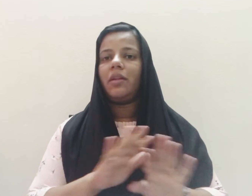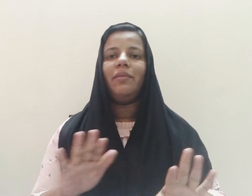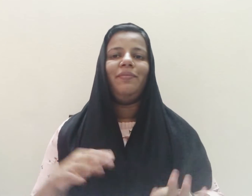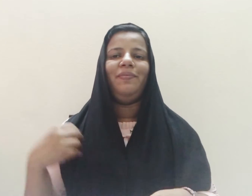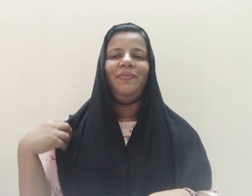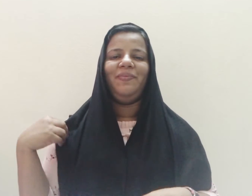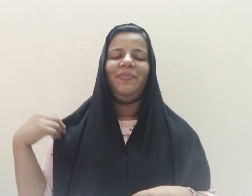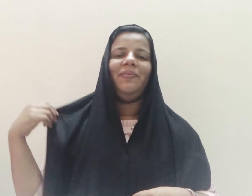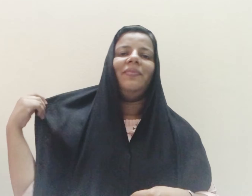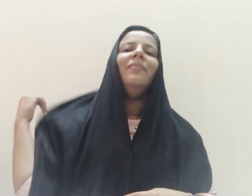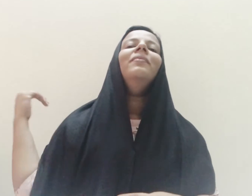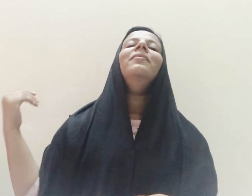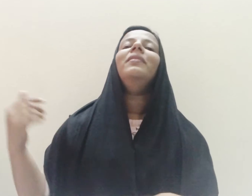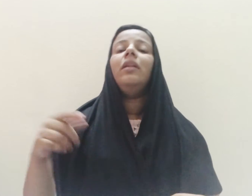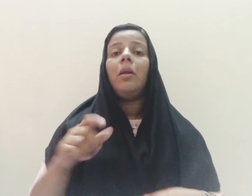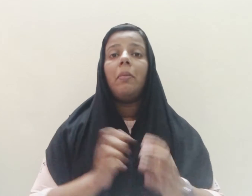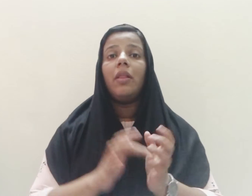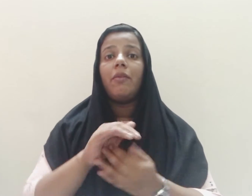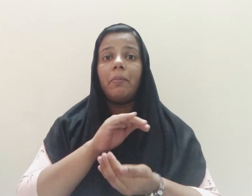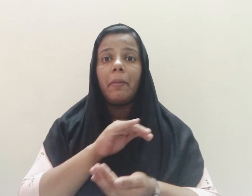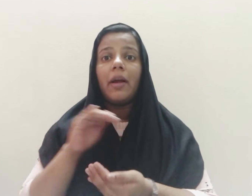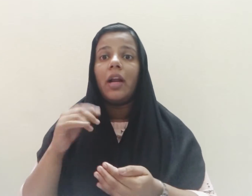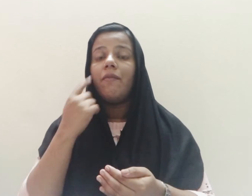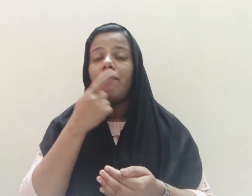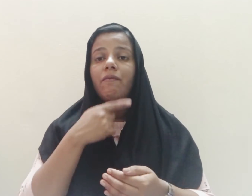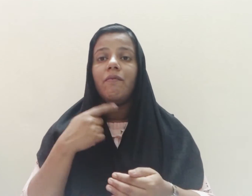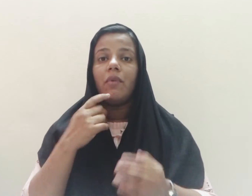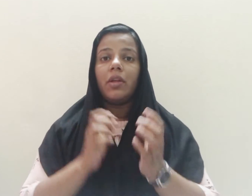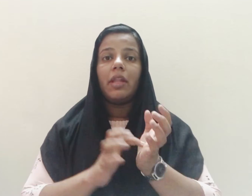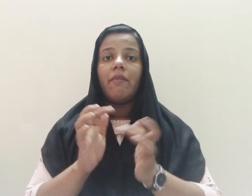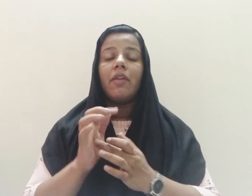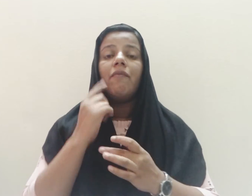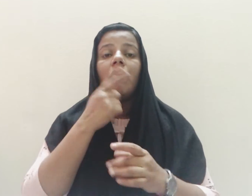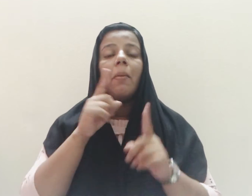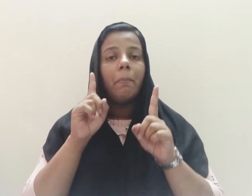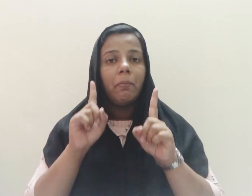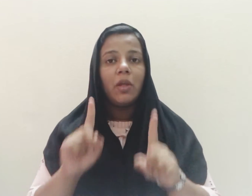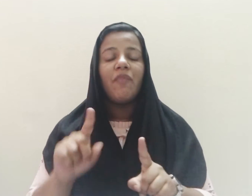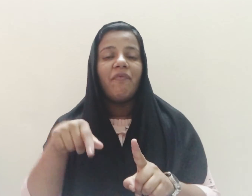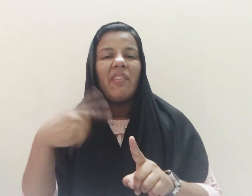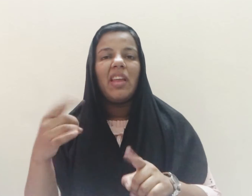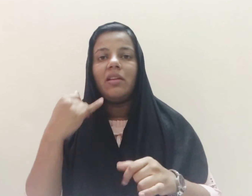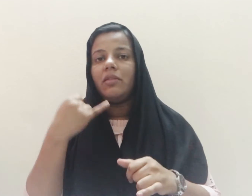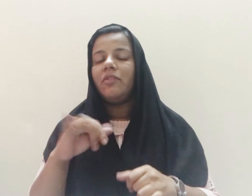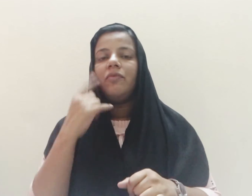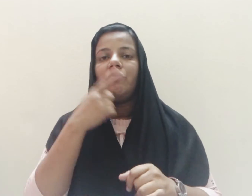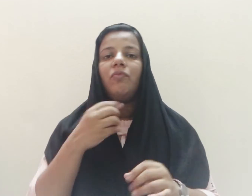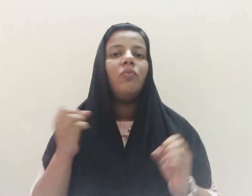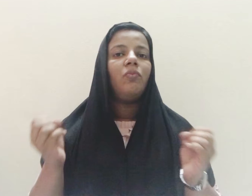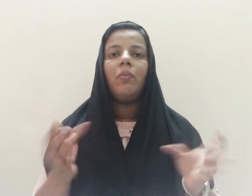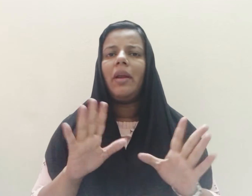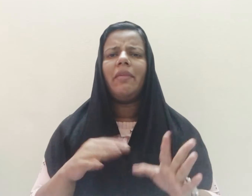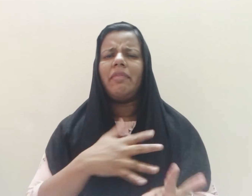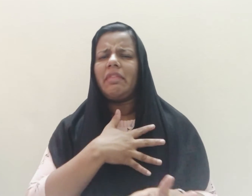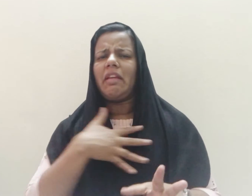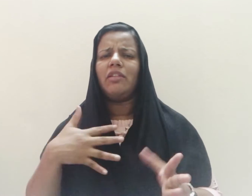ഒരു കാരണവശാലും ദൈവമക്കളുടെ വാക്ക് ദൈവത്തിൻ്റെ വാക്കല്ലാതെ ഒരു വാക്കും വരരുത്. ദേഷ്യം വന്നാലും